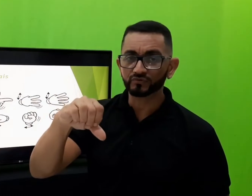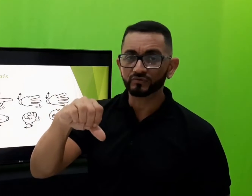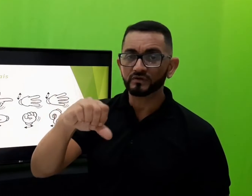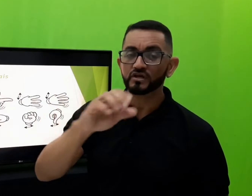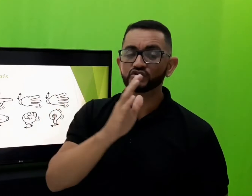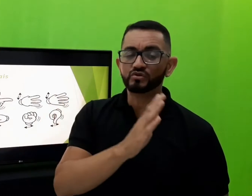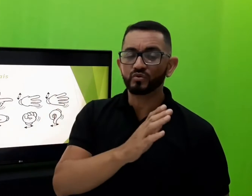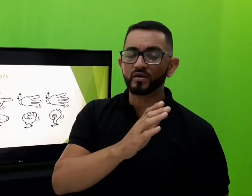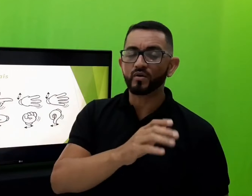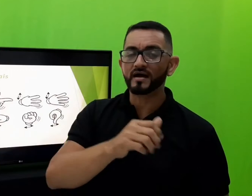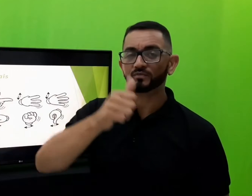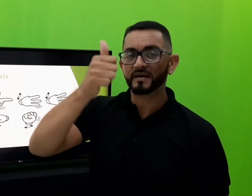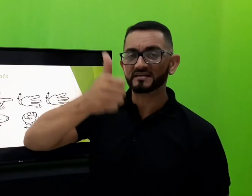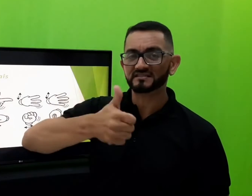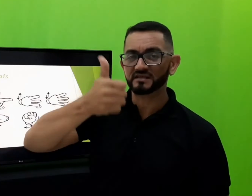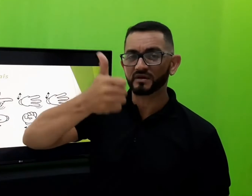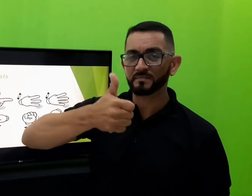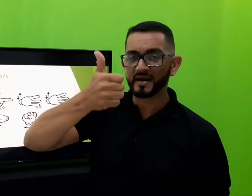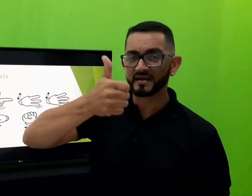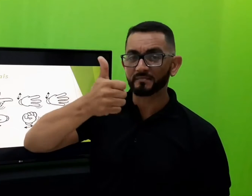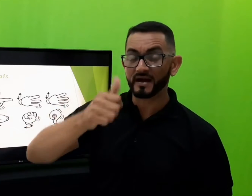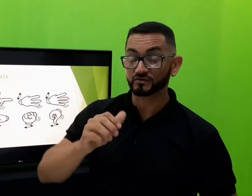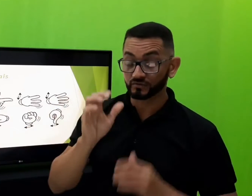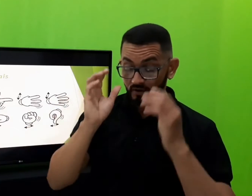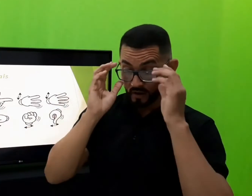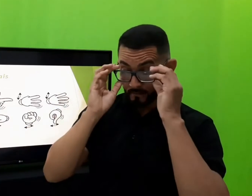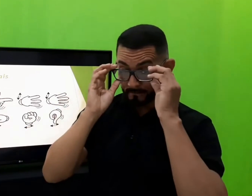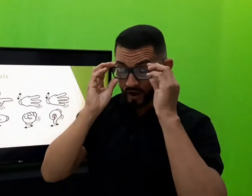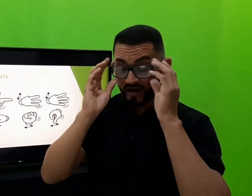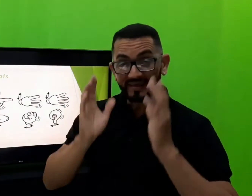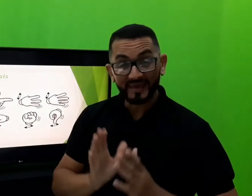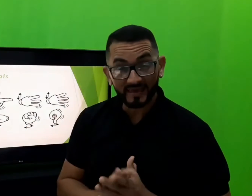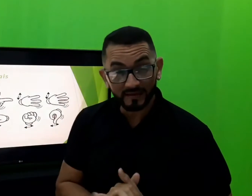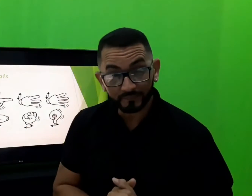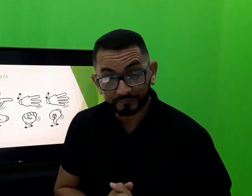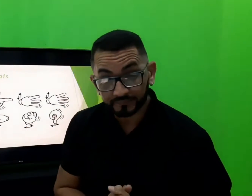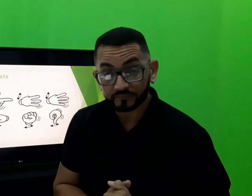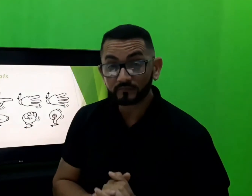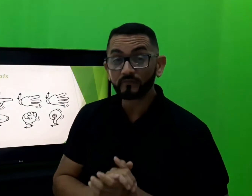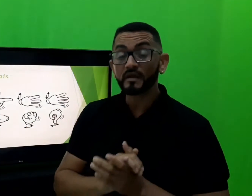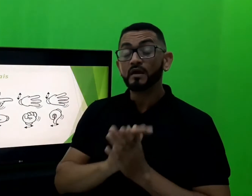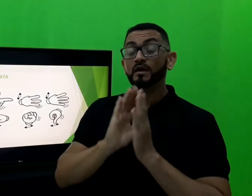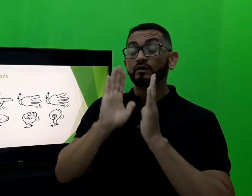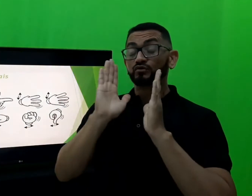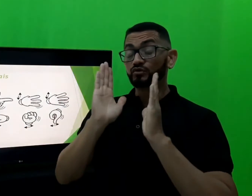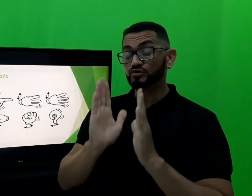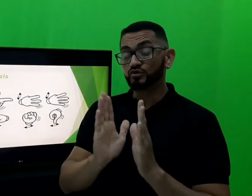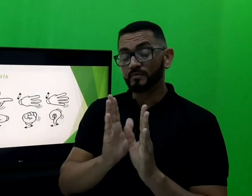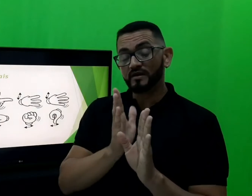outro, e de 1 a 4 para cima e para baixo. Porém, dos